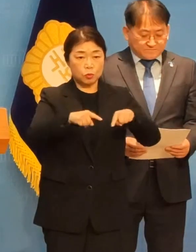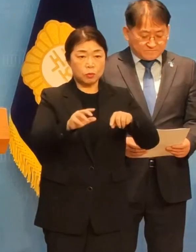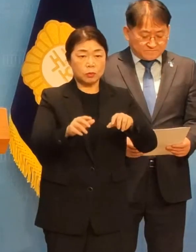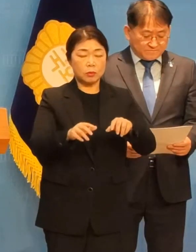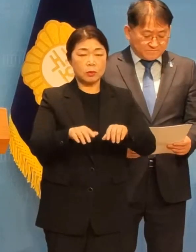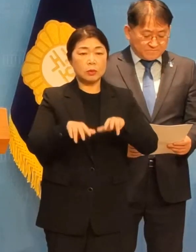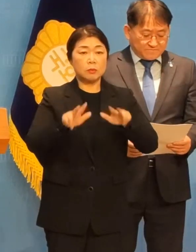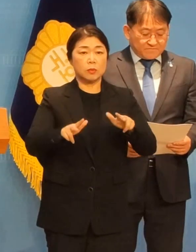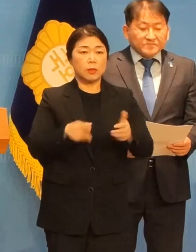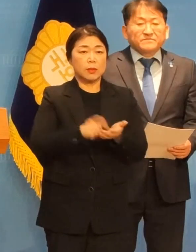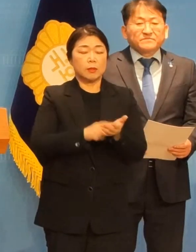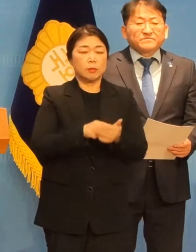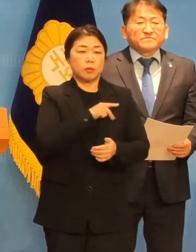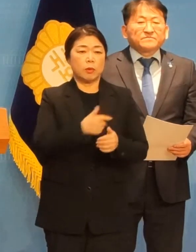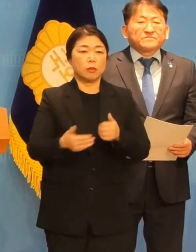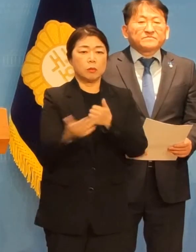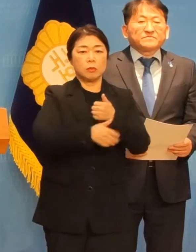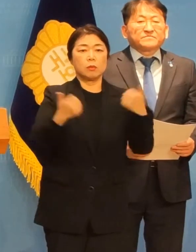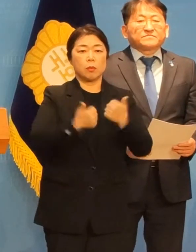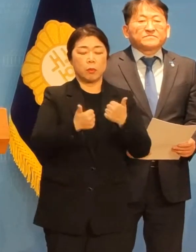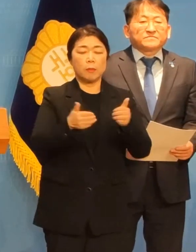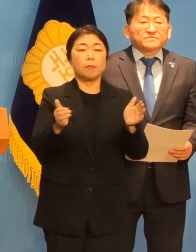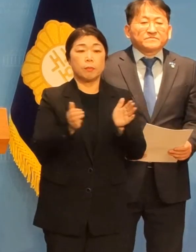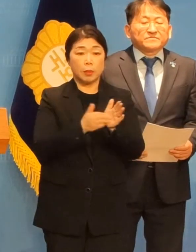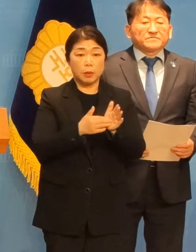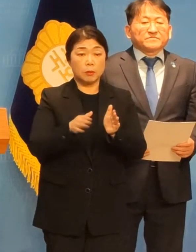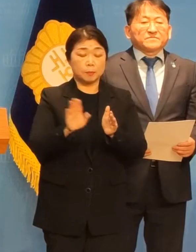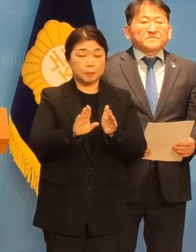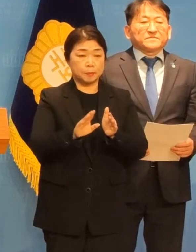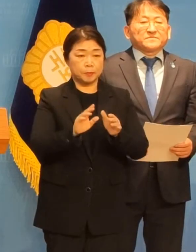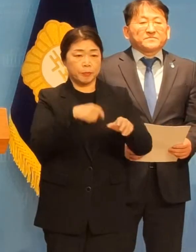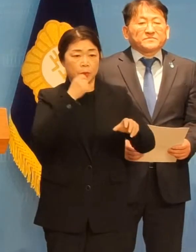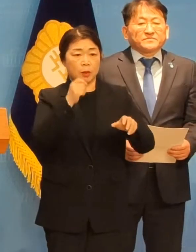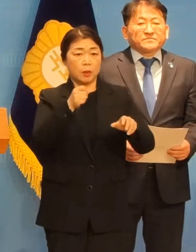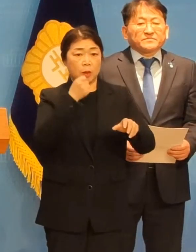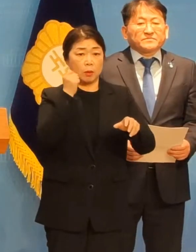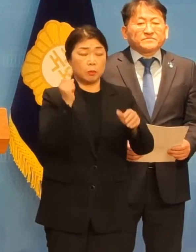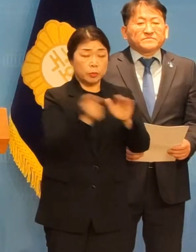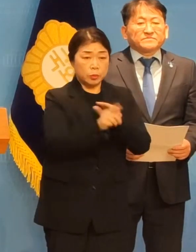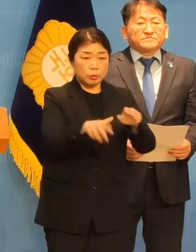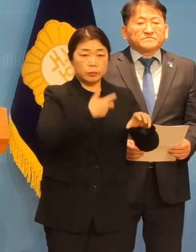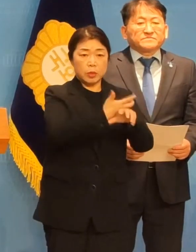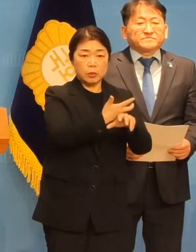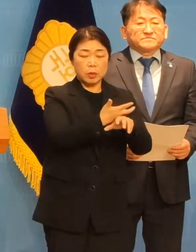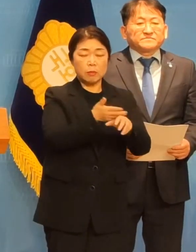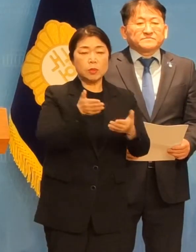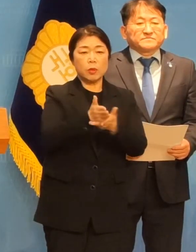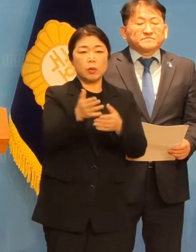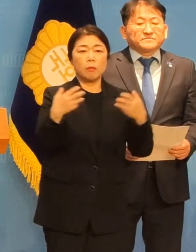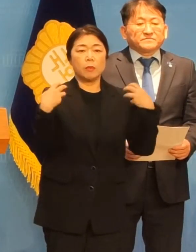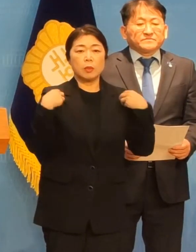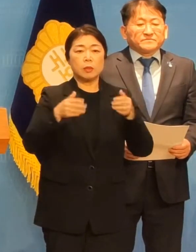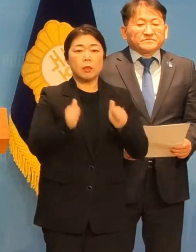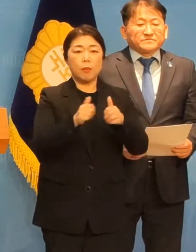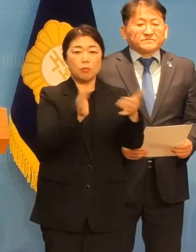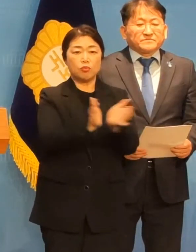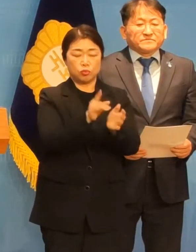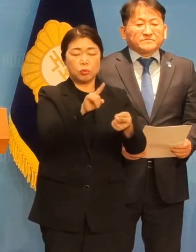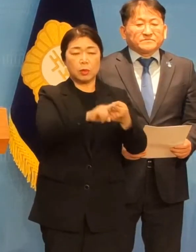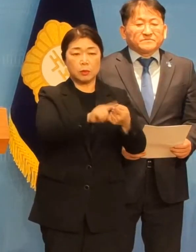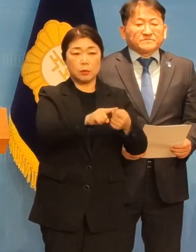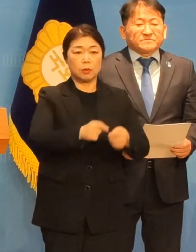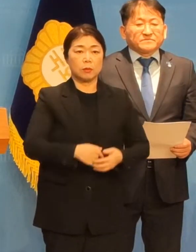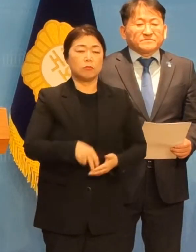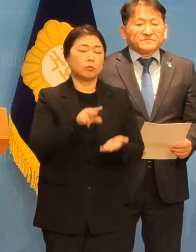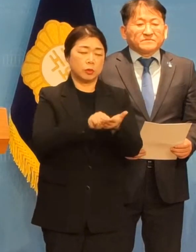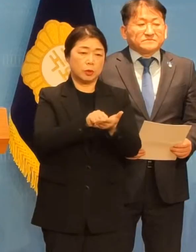열었습니다. 내란 전담 재판부 구성 문제 때문입니다. 지금 마련되어 있는 법안이 그대로